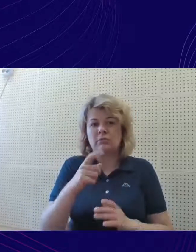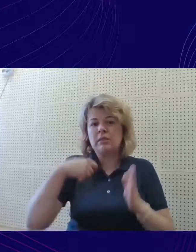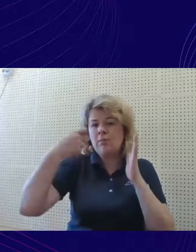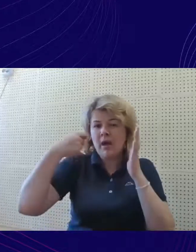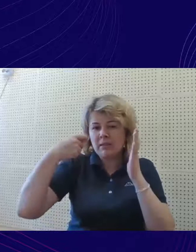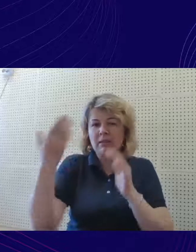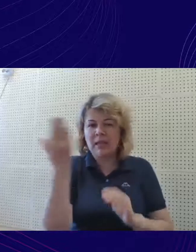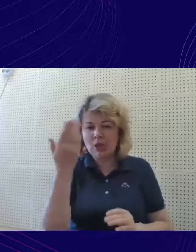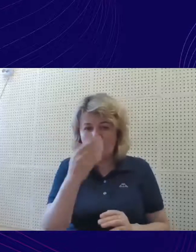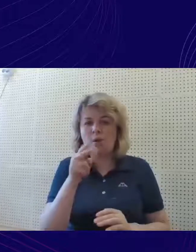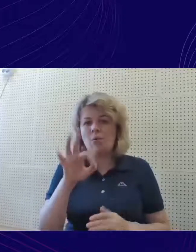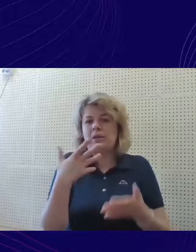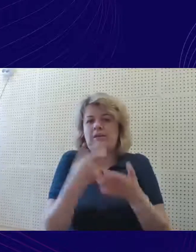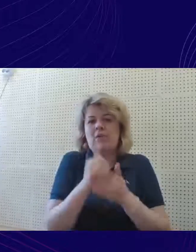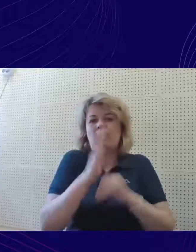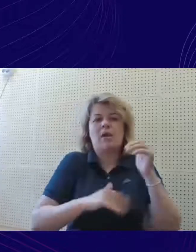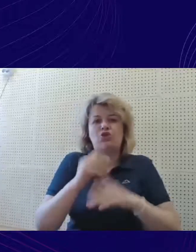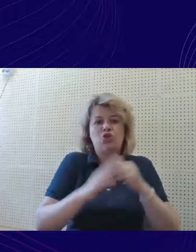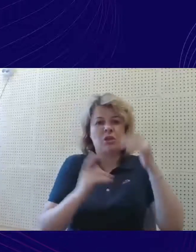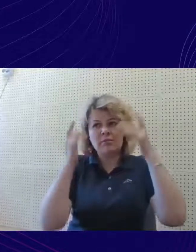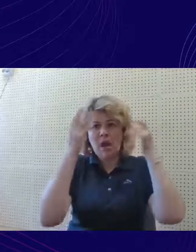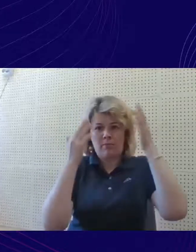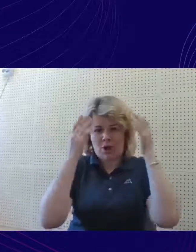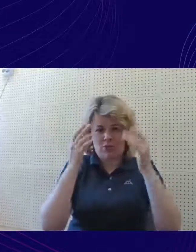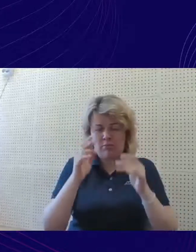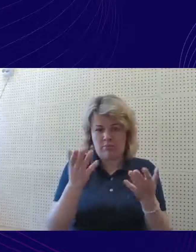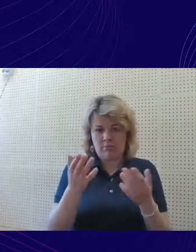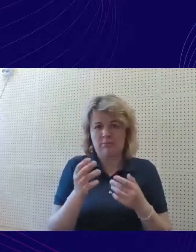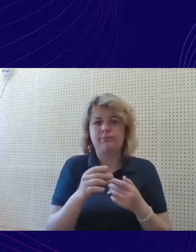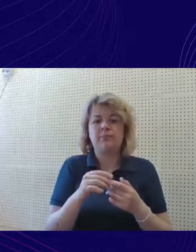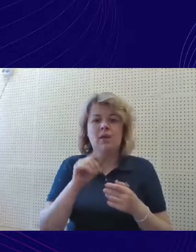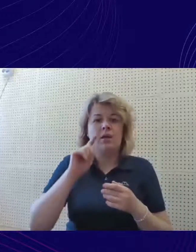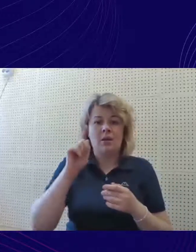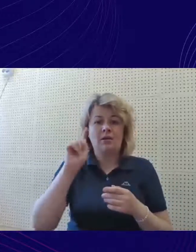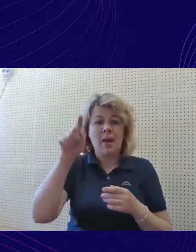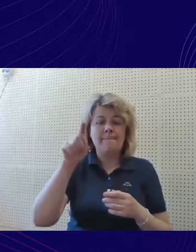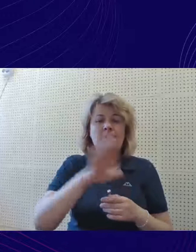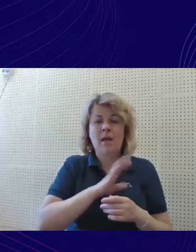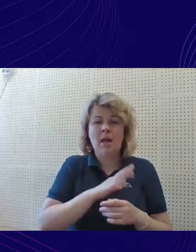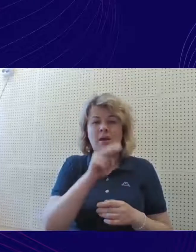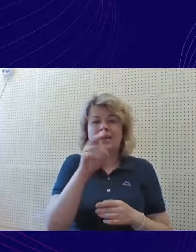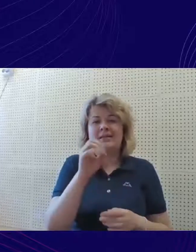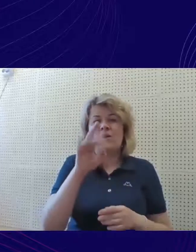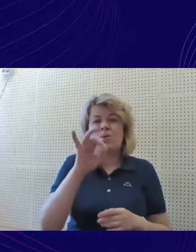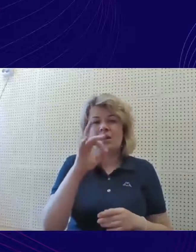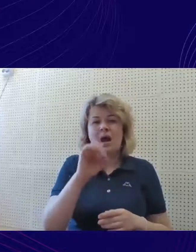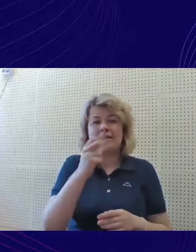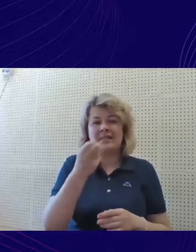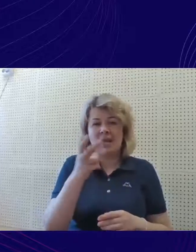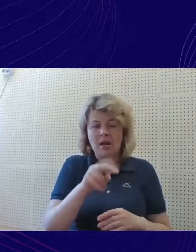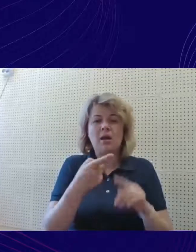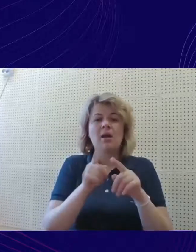художественным. Там была декорация, которую собирались сносить, и которая ему подходила для